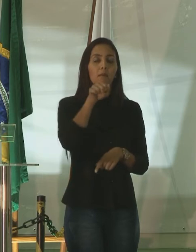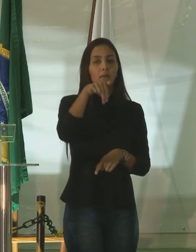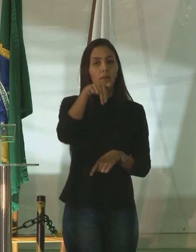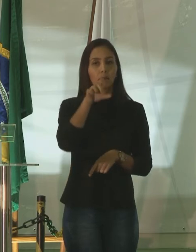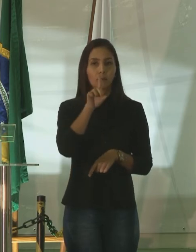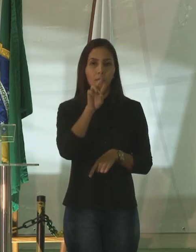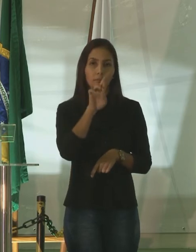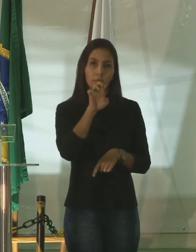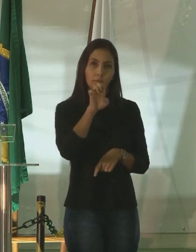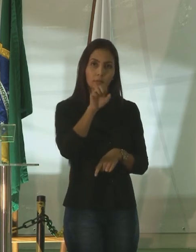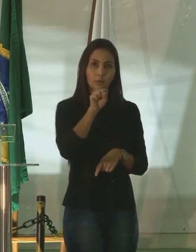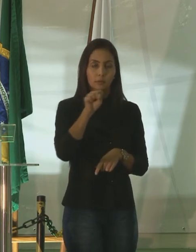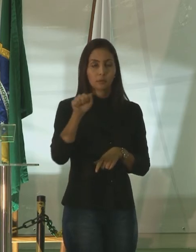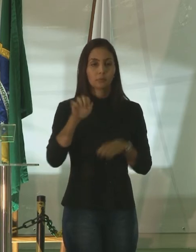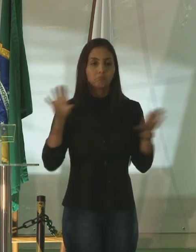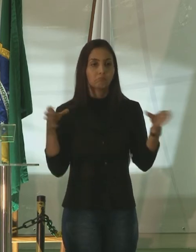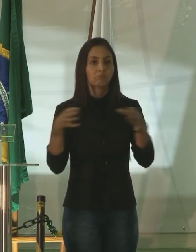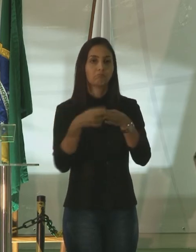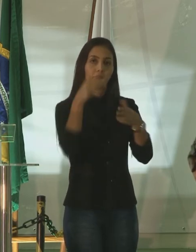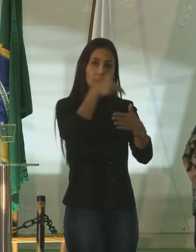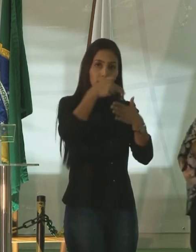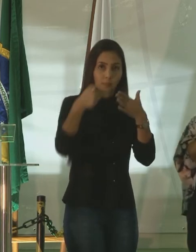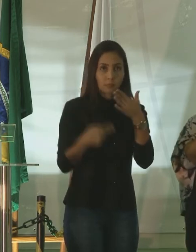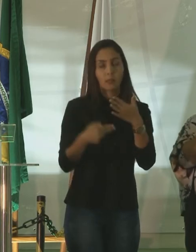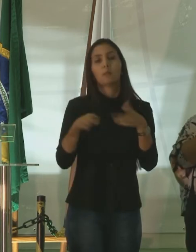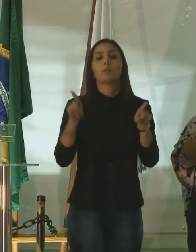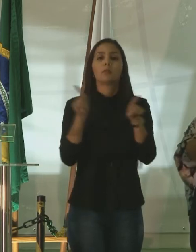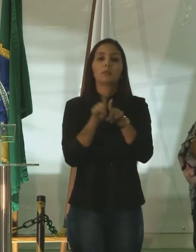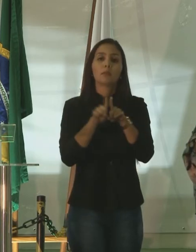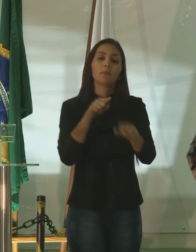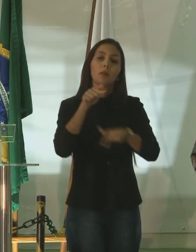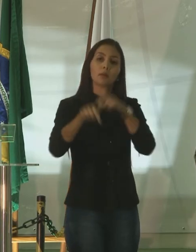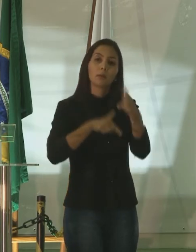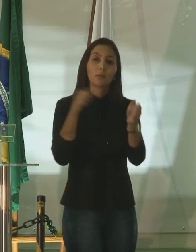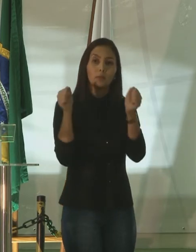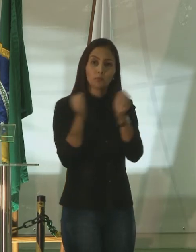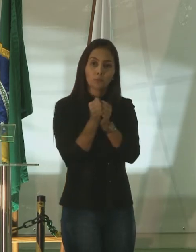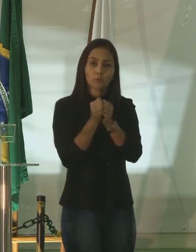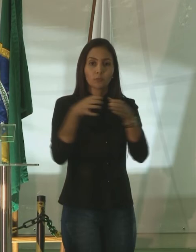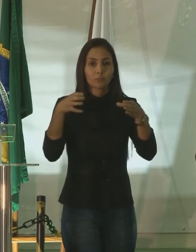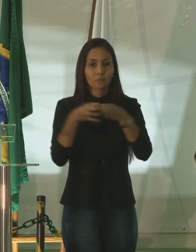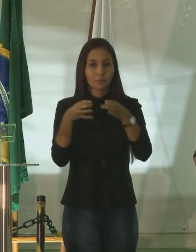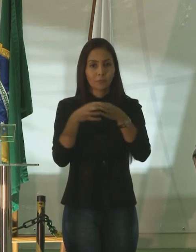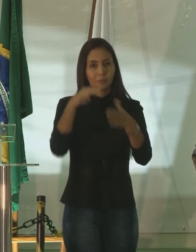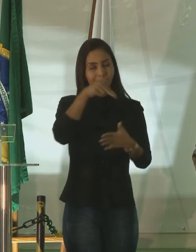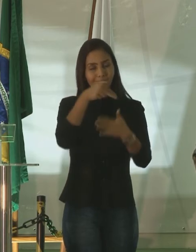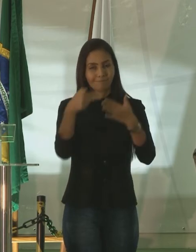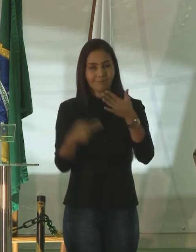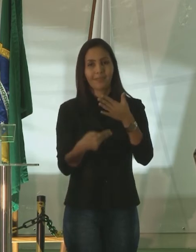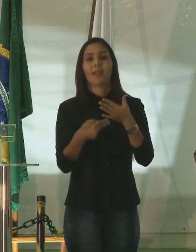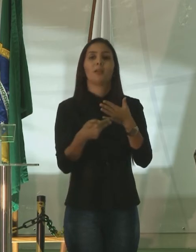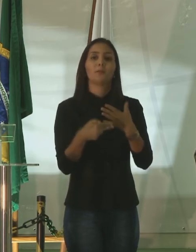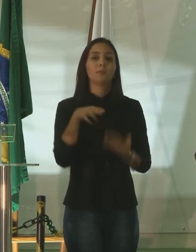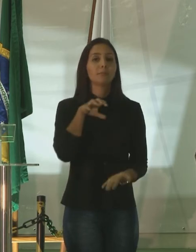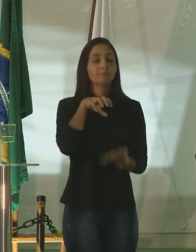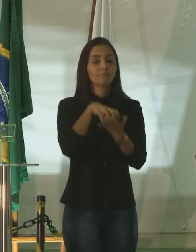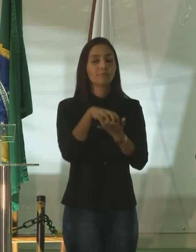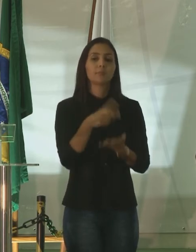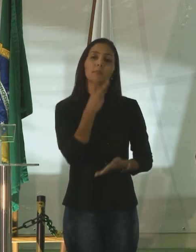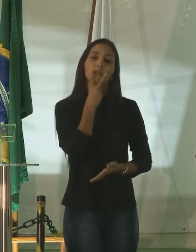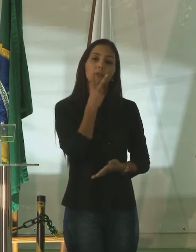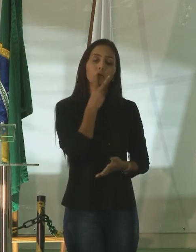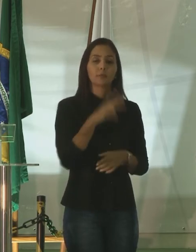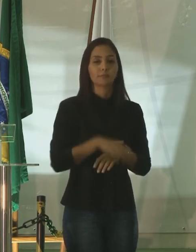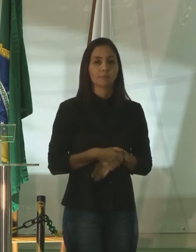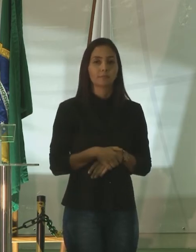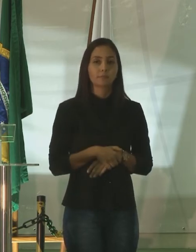do NAP, eu também trabalho muito em parceria com o pessoal do NAP no IFES de Vitória. E conjuntamente a gente tem